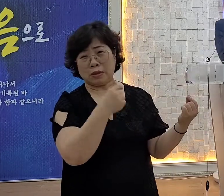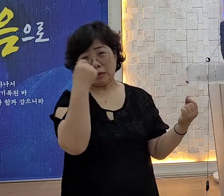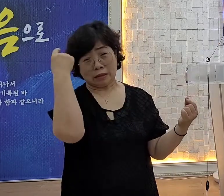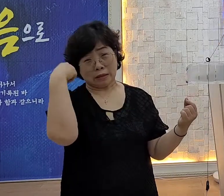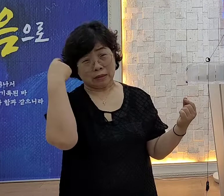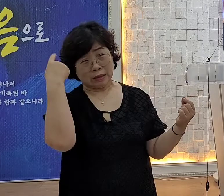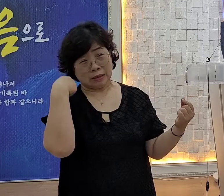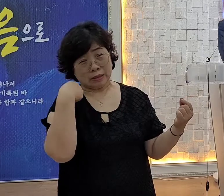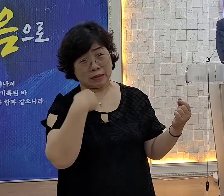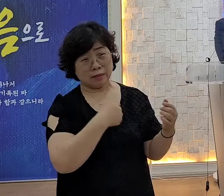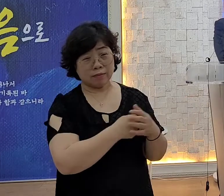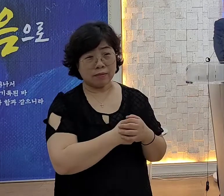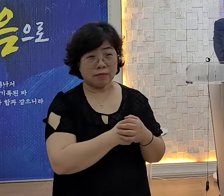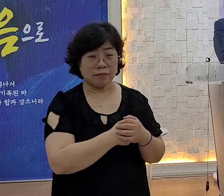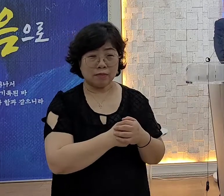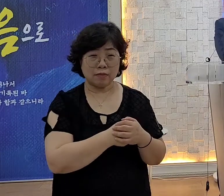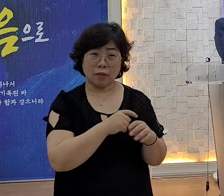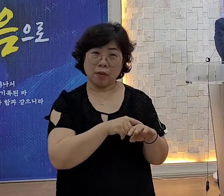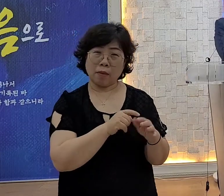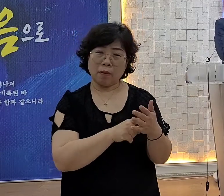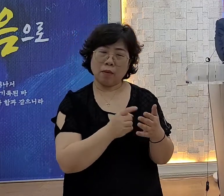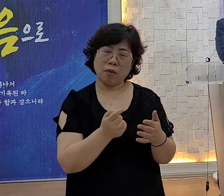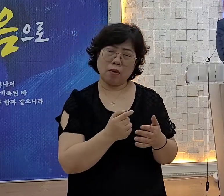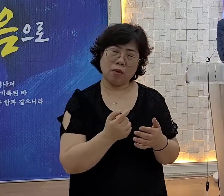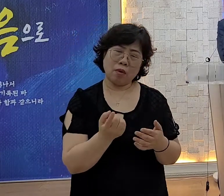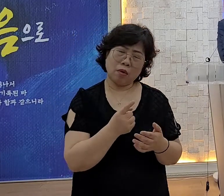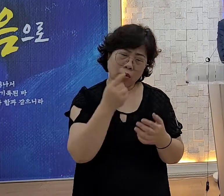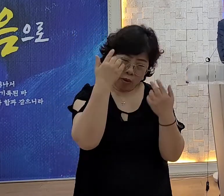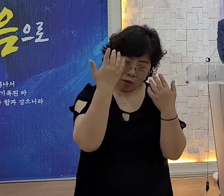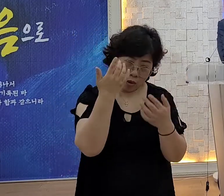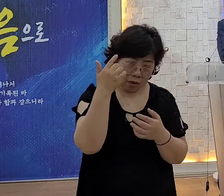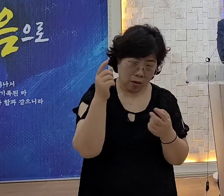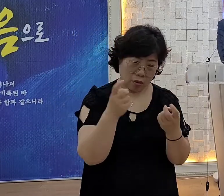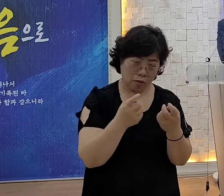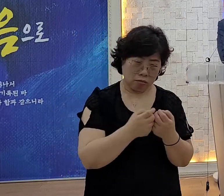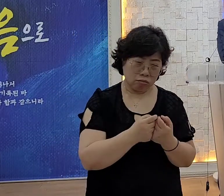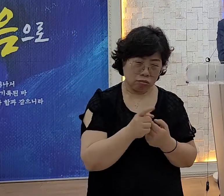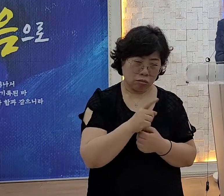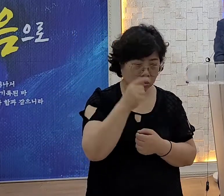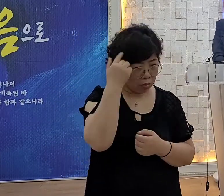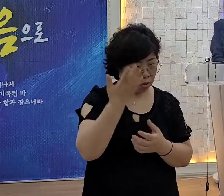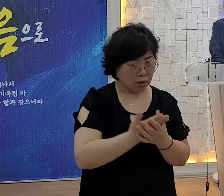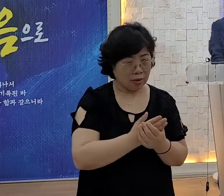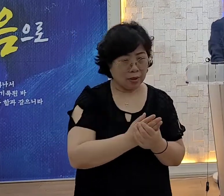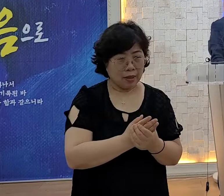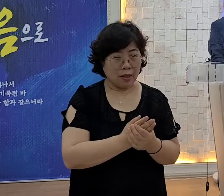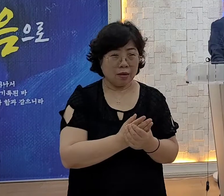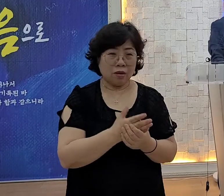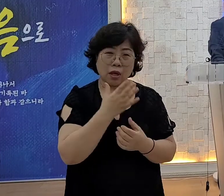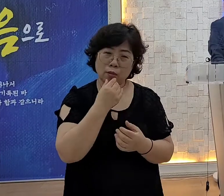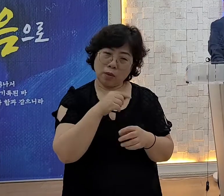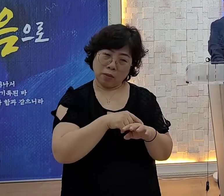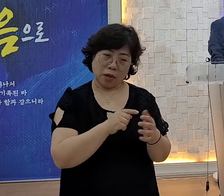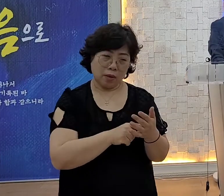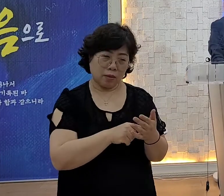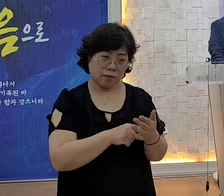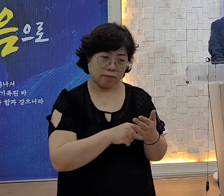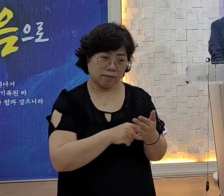자, 여러분, 그 마음이 어땠을까? 저는 이 아브라함의 마음이 지금 어땠을지 정말 짐작이 돼요.